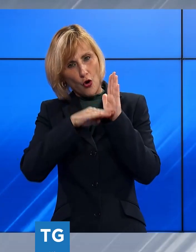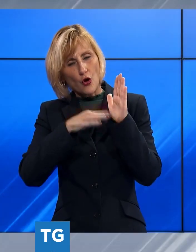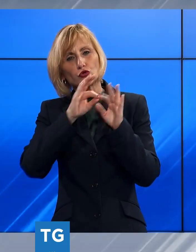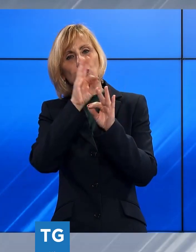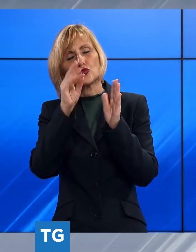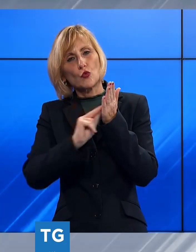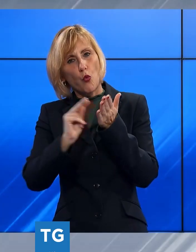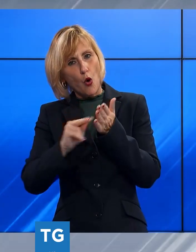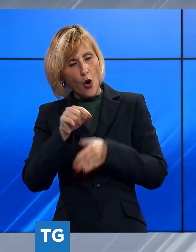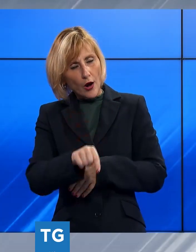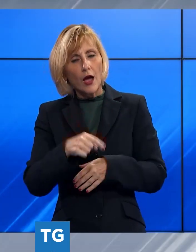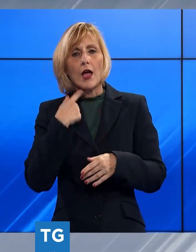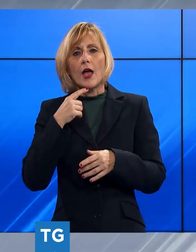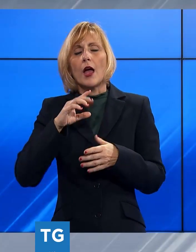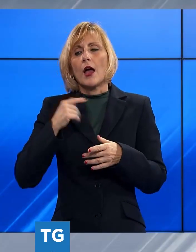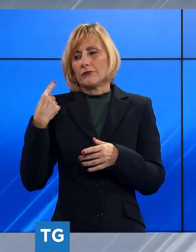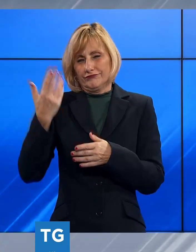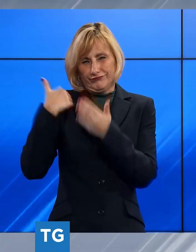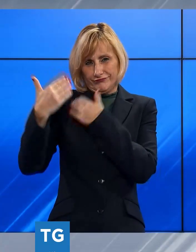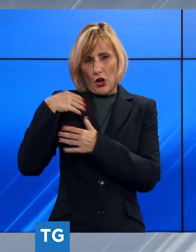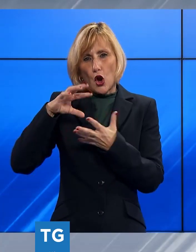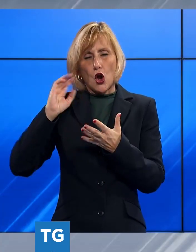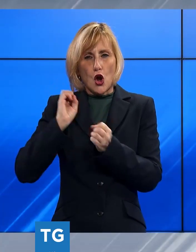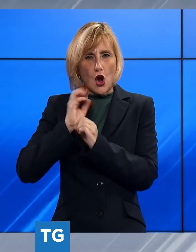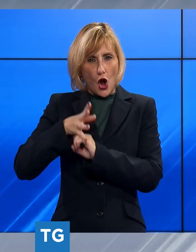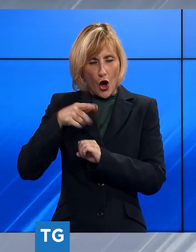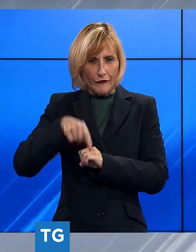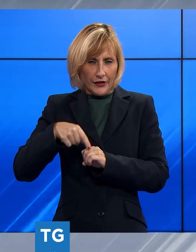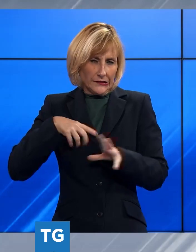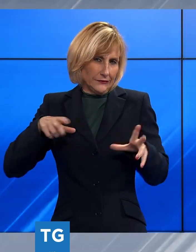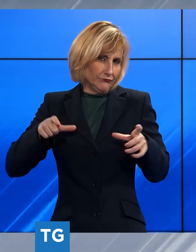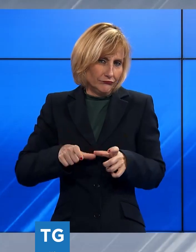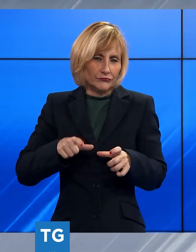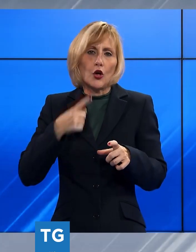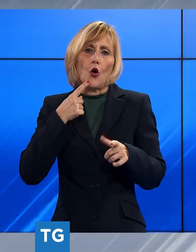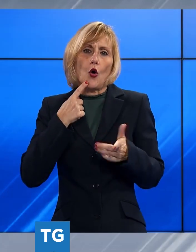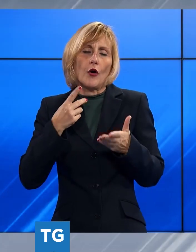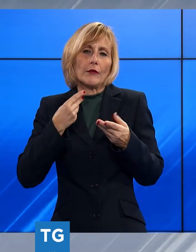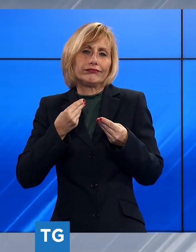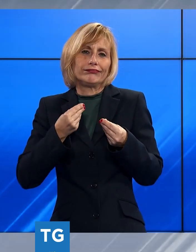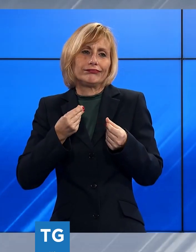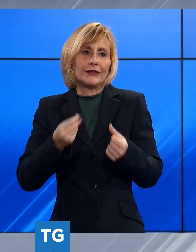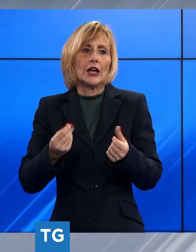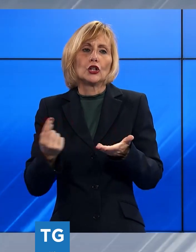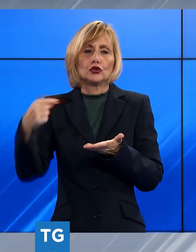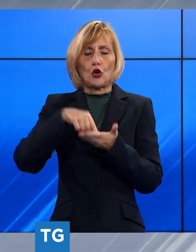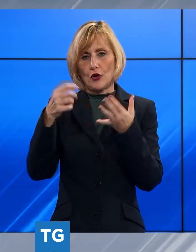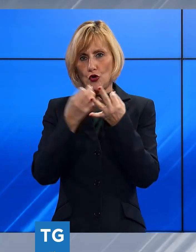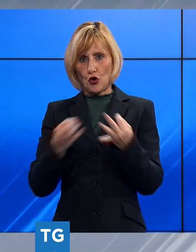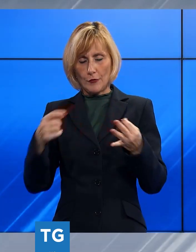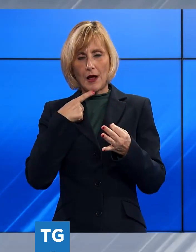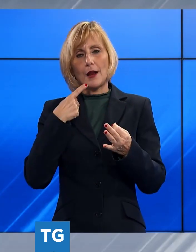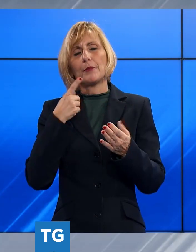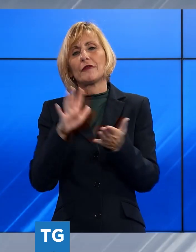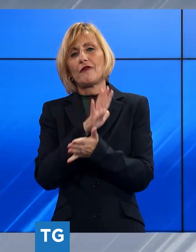complicati legati al covid si tratta di una ripartenza a tutti gli effetti o meglio di un ritorno alla normalità Per quanto riguarda lo svolgimento di programma